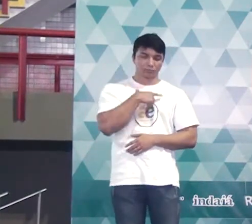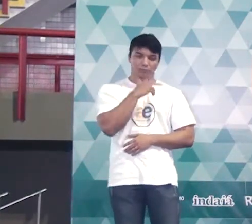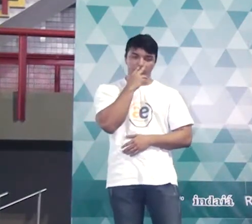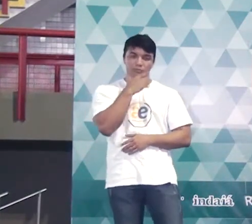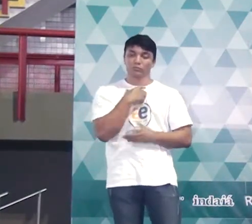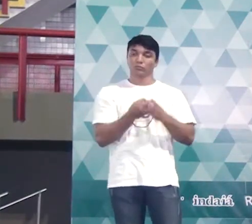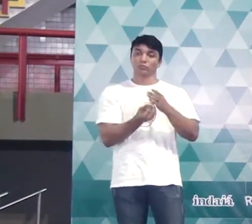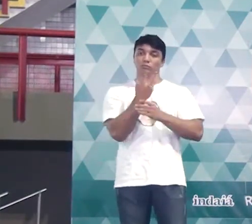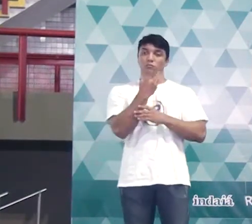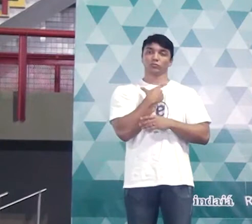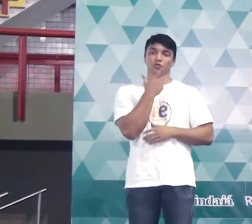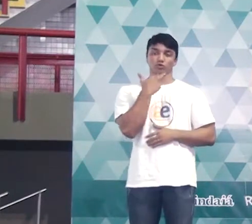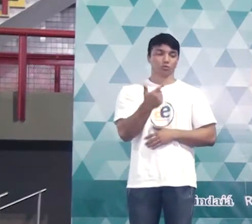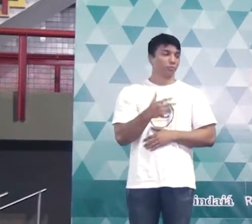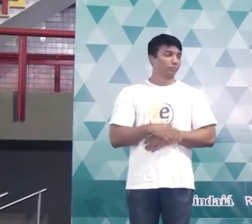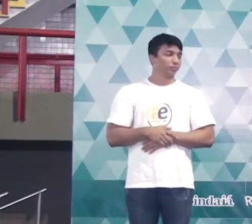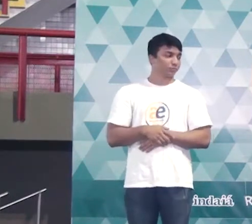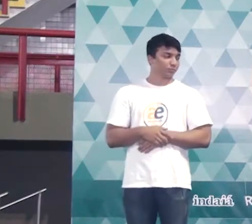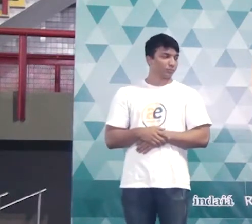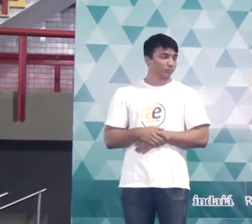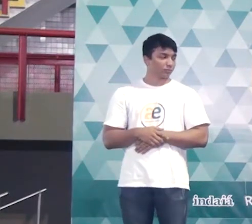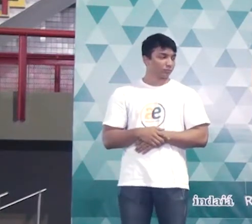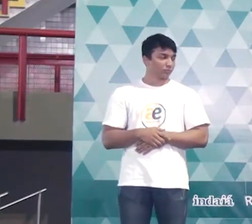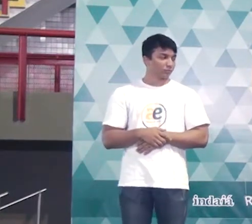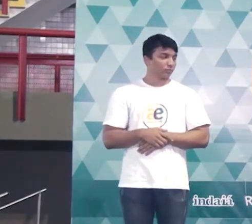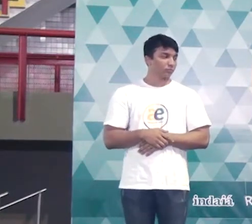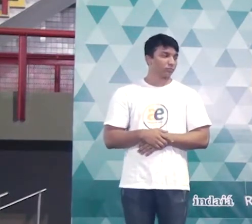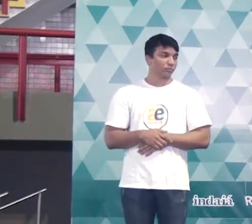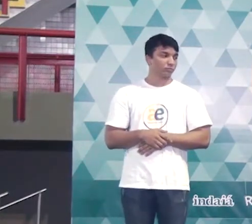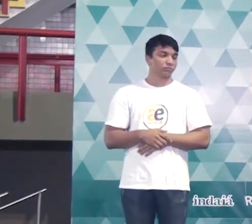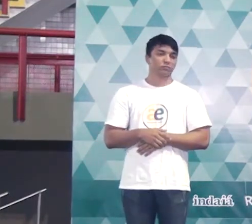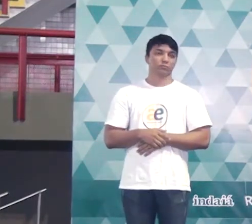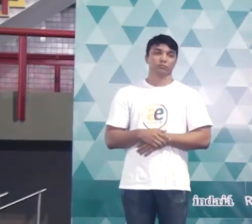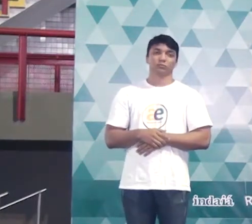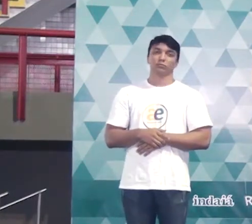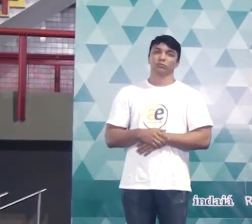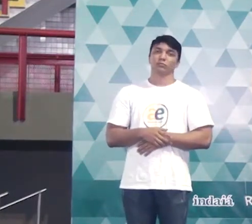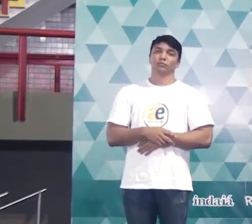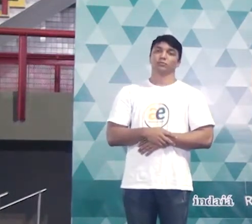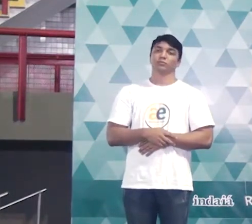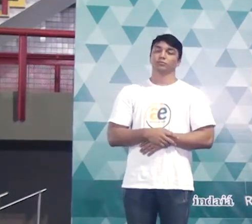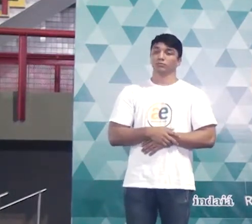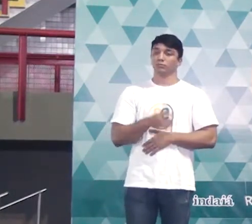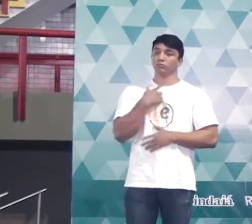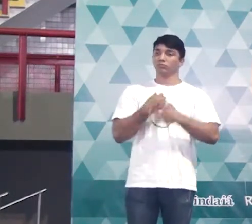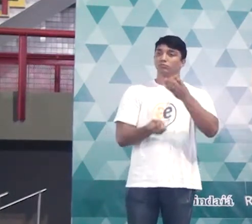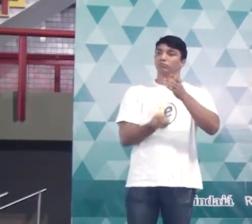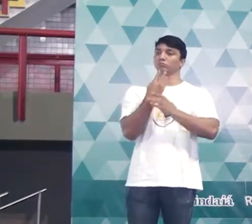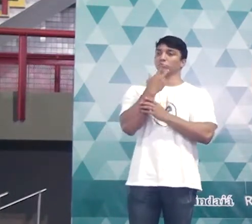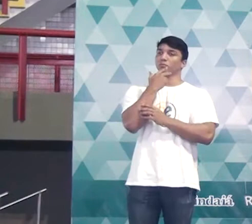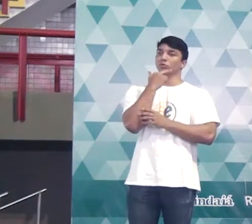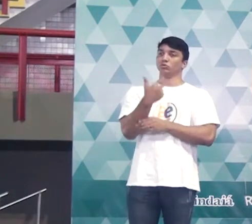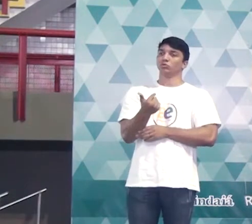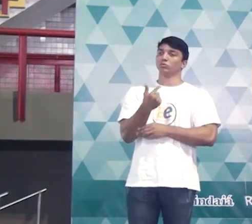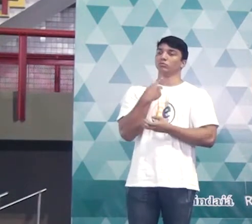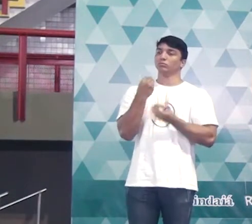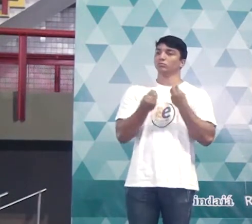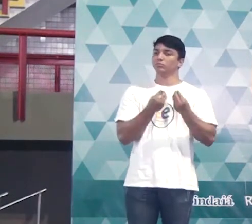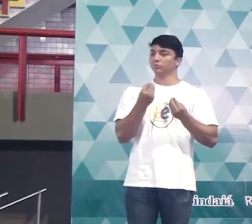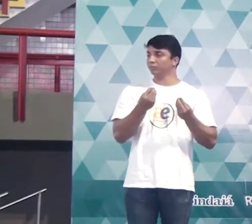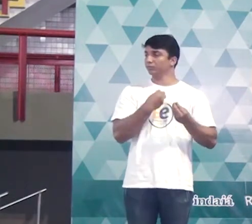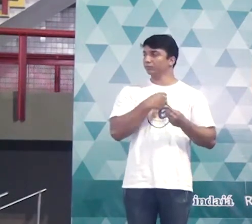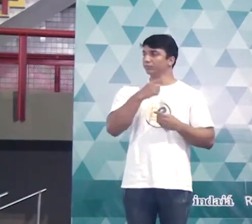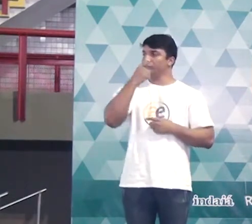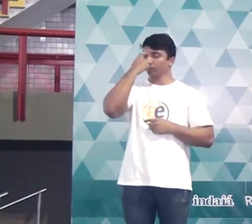de um idioma. Temos aqui já os recadinhos para o sorteio. Pois bem, o nascimento de um idioma.